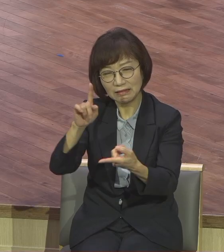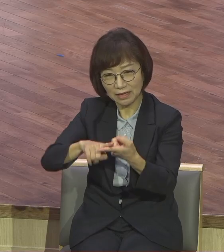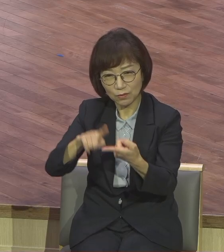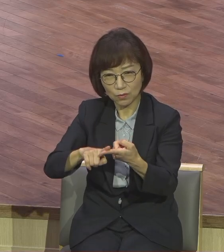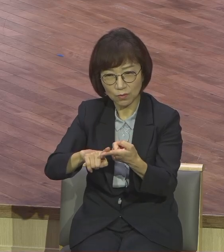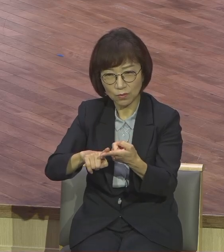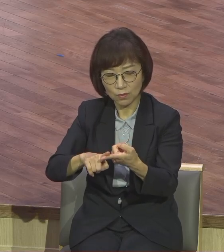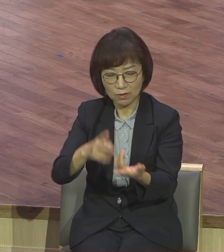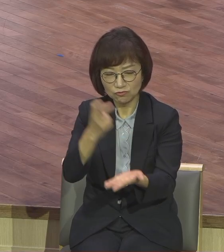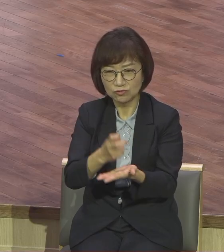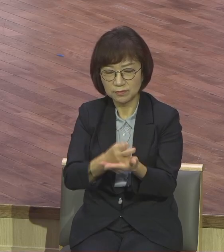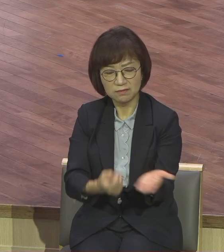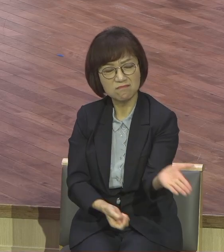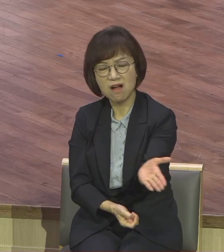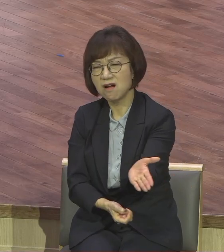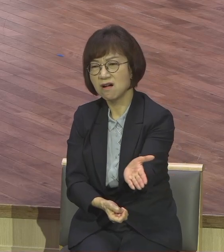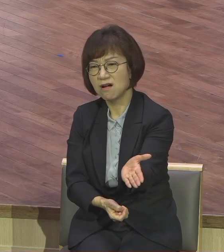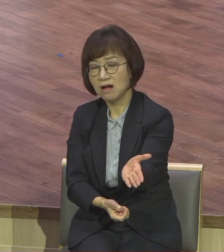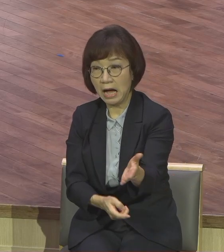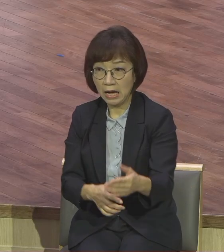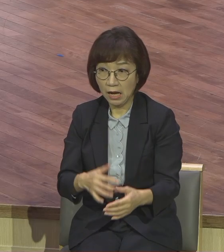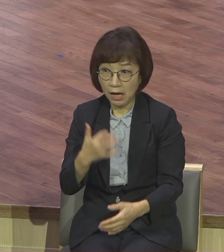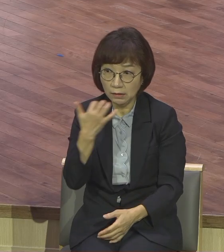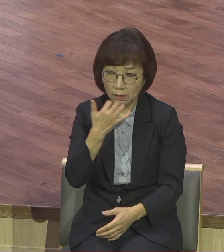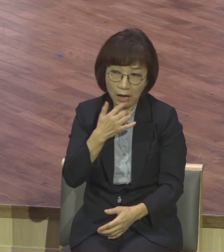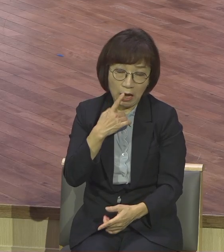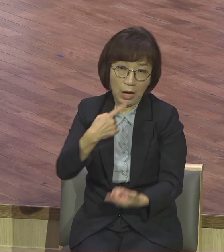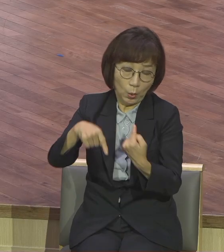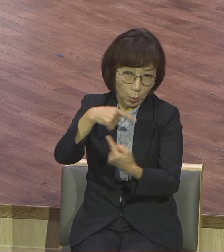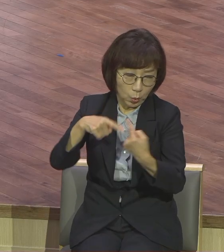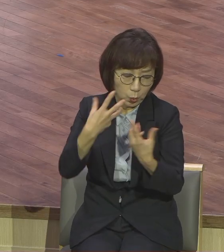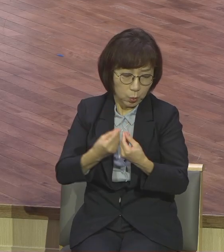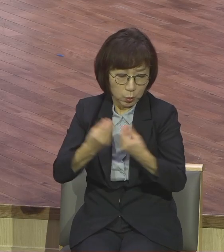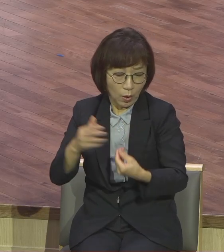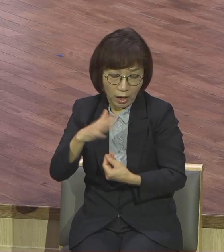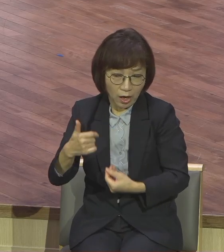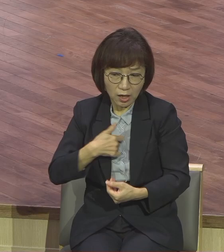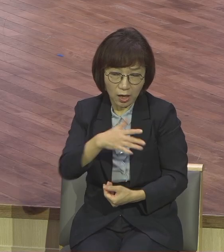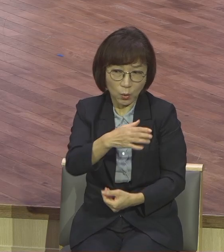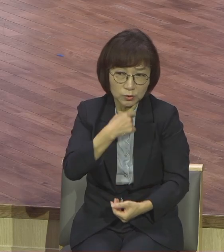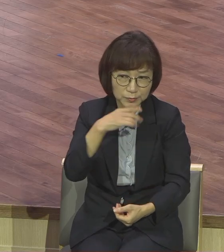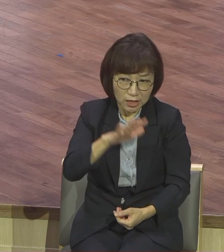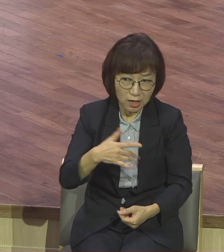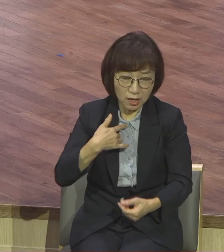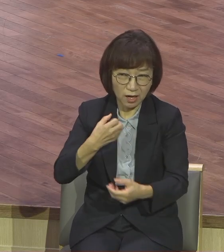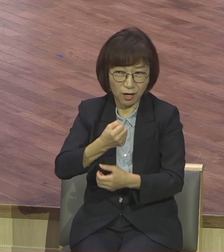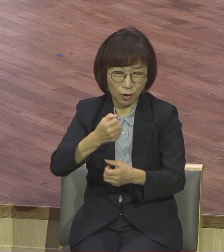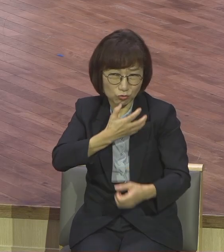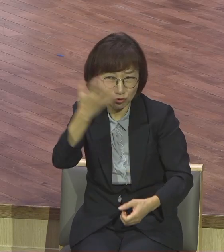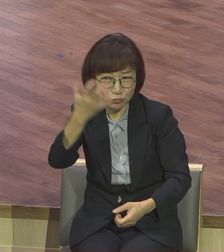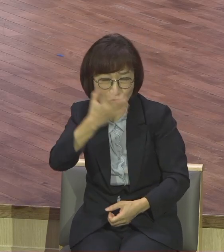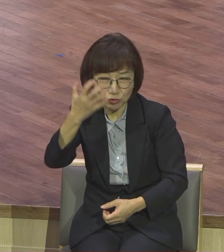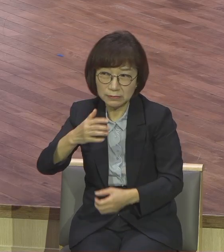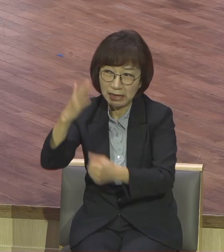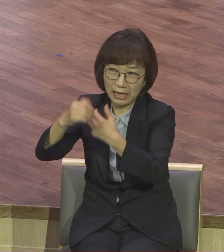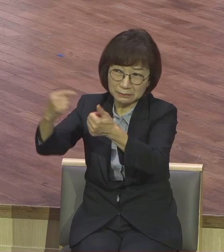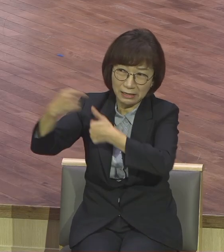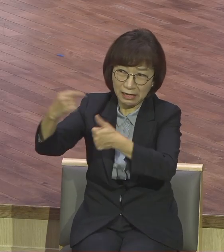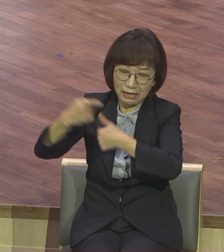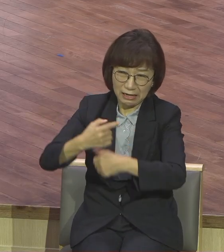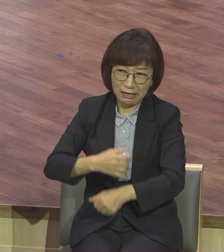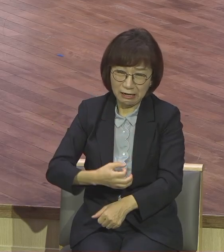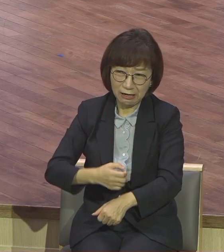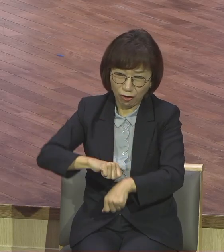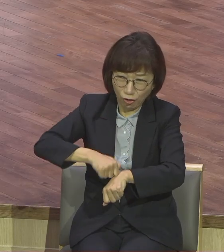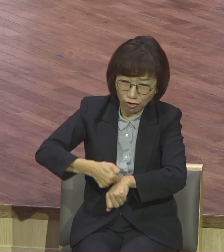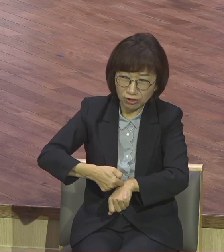그러니까 베드로가 막 구차한 변명을 하는 거예요. 내가 안 가려고 그랬는데 막 꿈에 또 나타나가지고 하나님 또 뭐라 해서 할